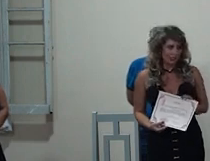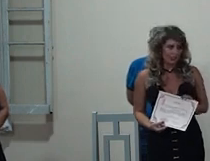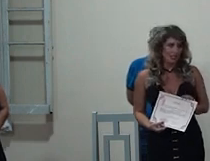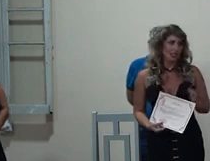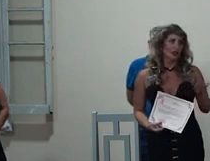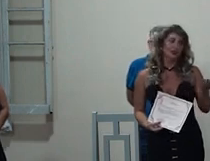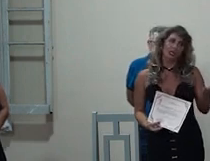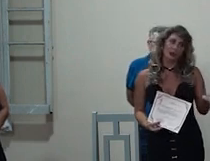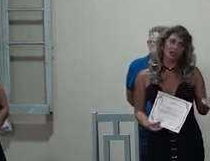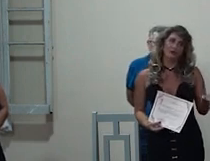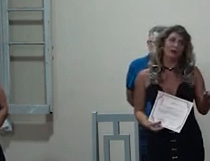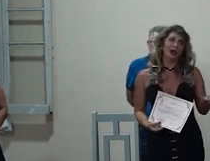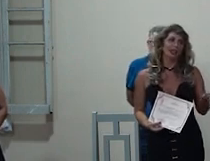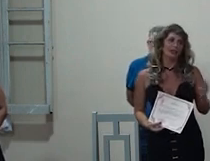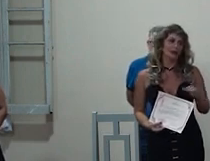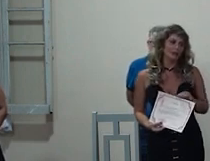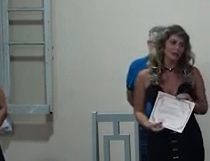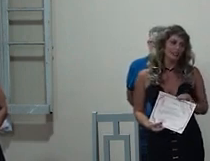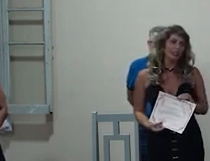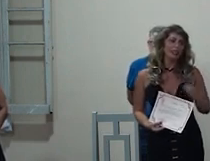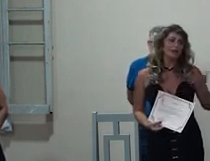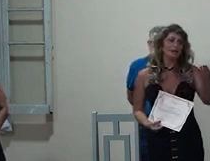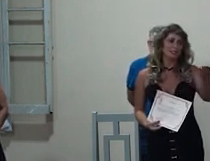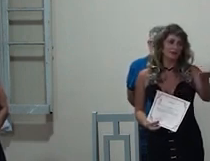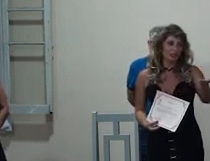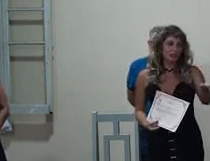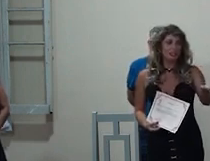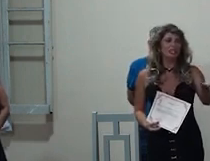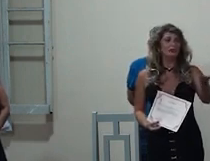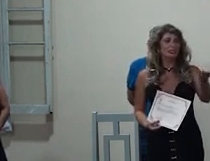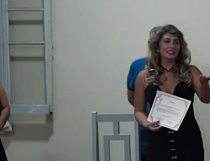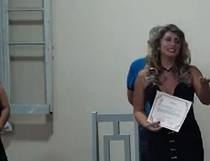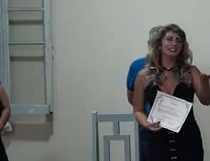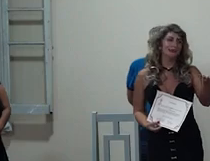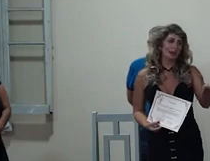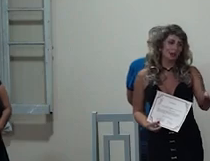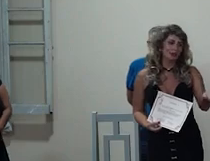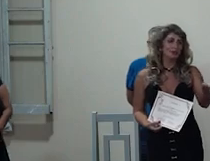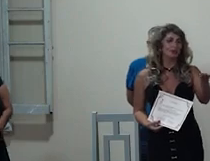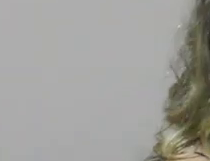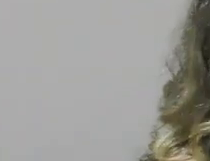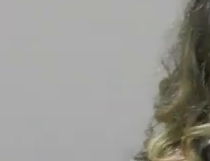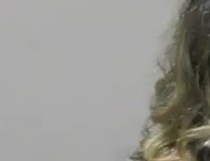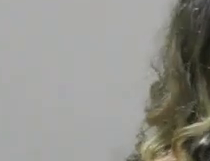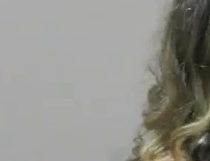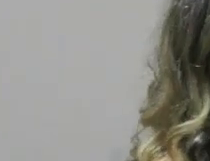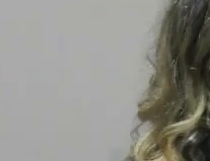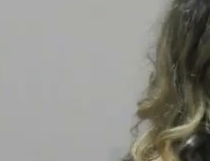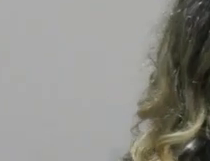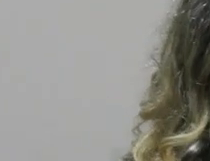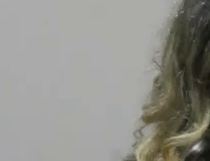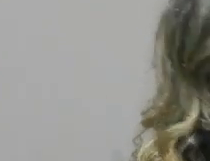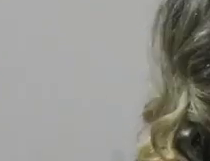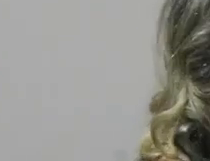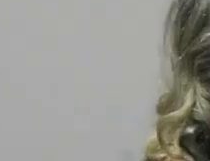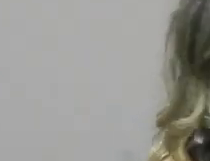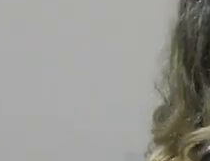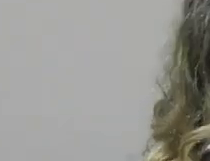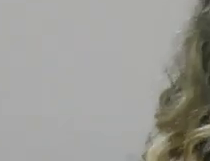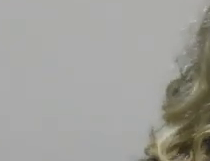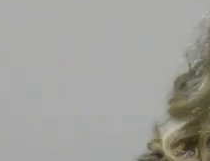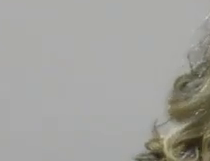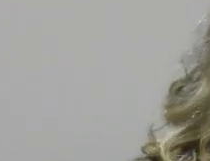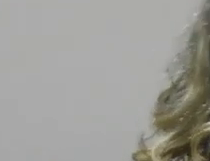estão aqui. Eu não tenho mais meu pai nem minha mãe, mas a minha tia de 85 anos, professora aposentada, professora